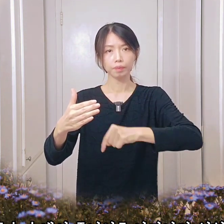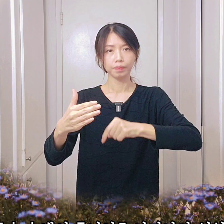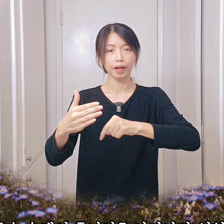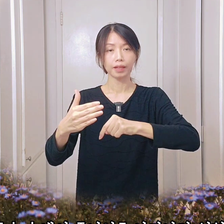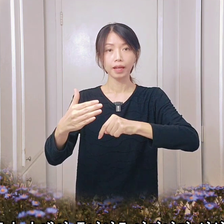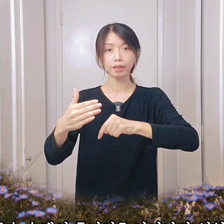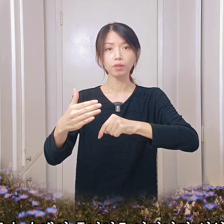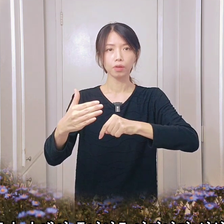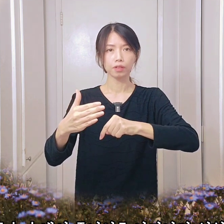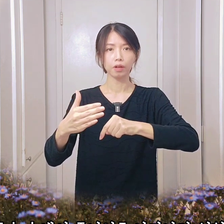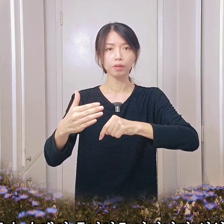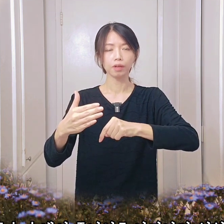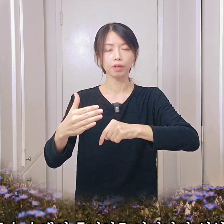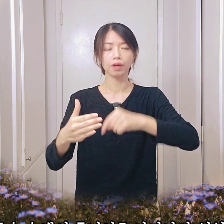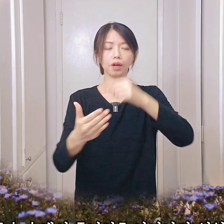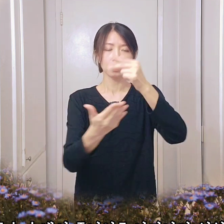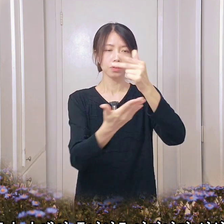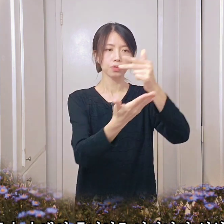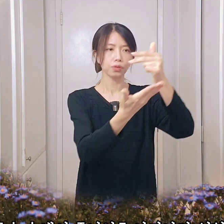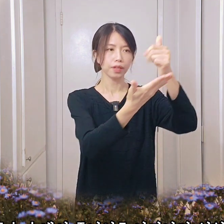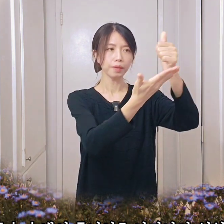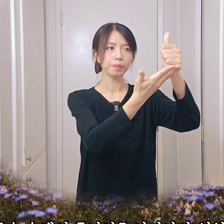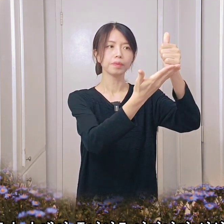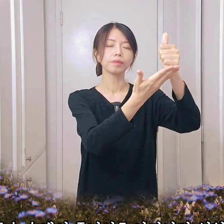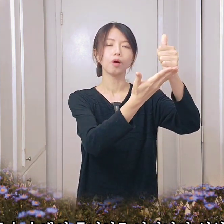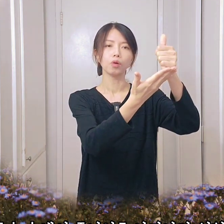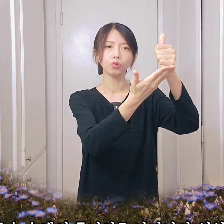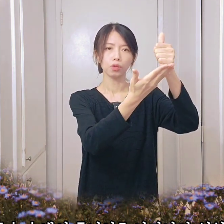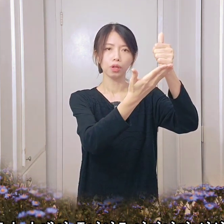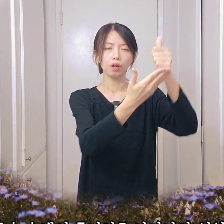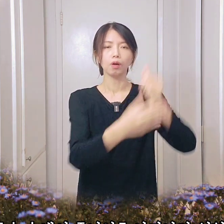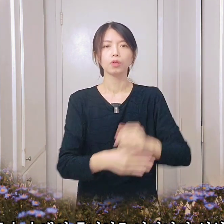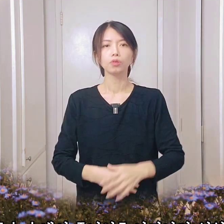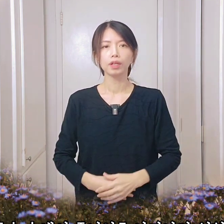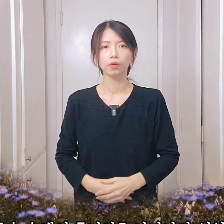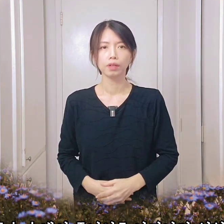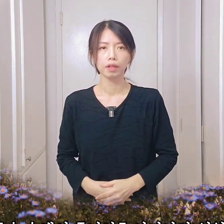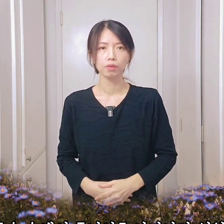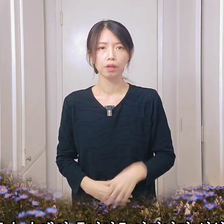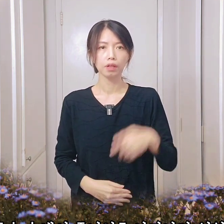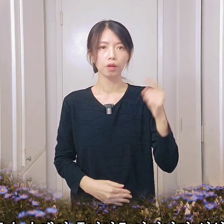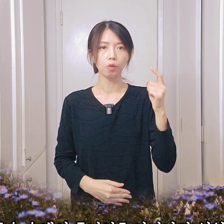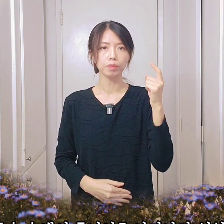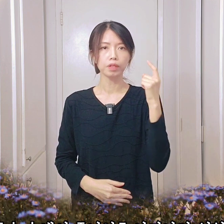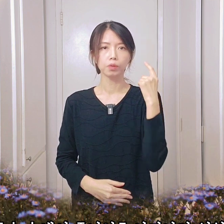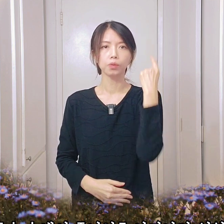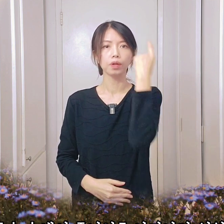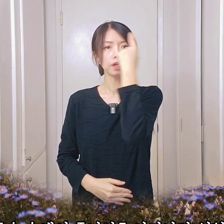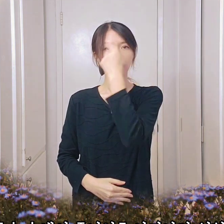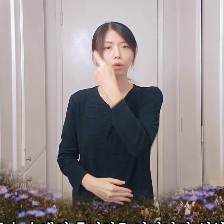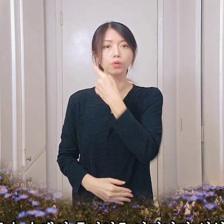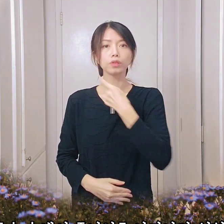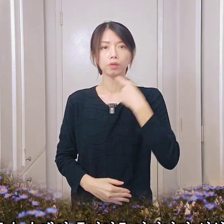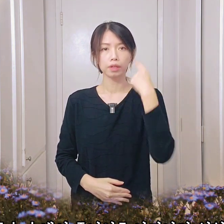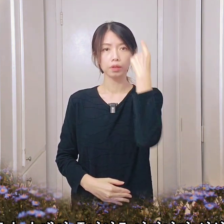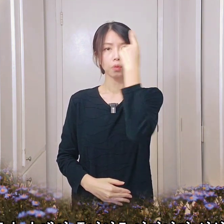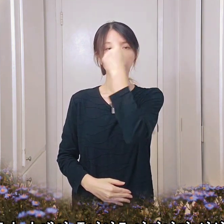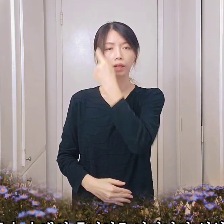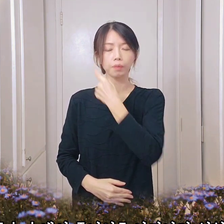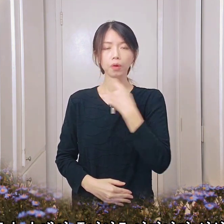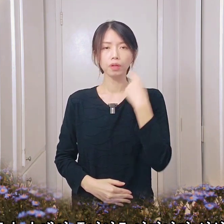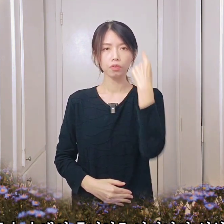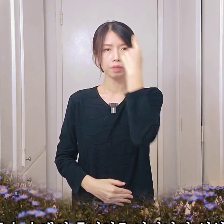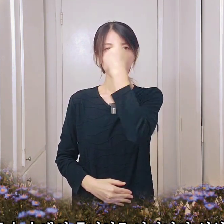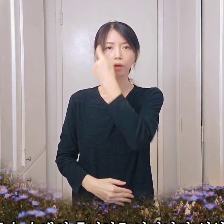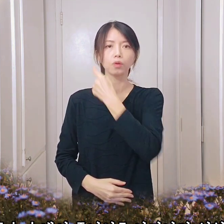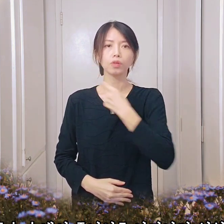속에서 아까 했던 수어죠. 주님 얼굴. 얼굴이라고 한 데에서는 검지로 이 얼굴 전체를